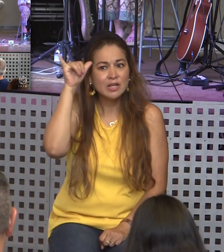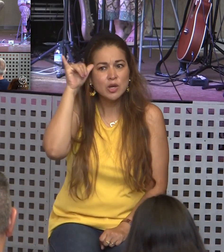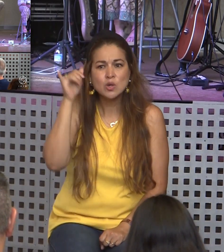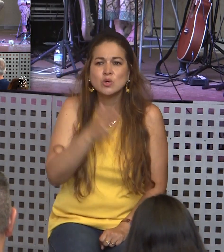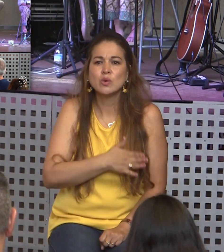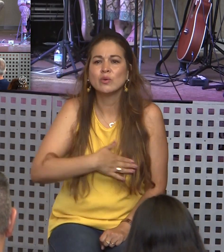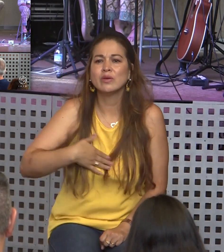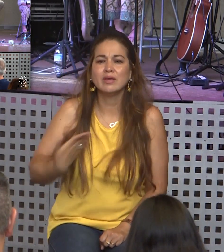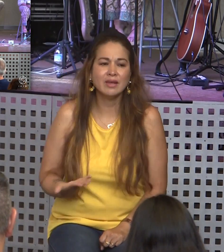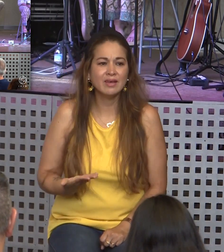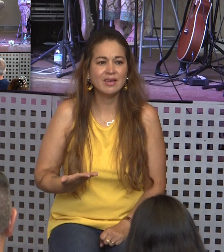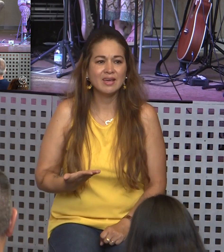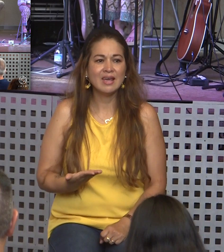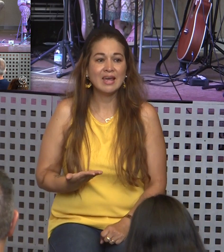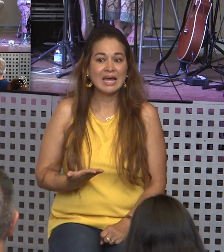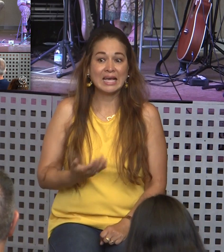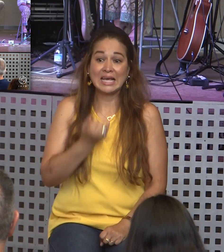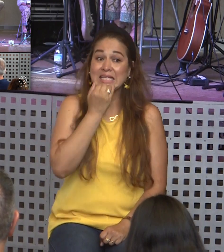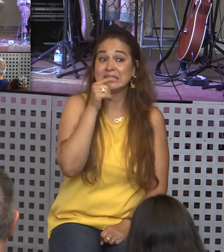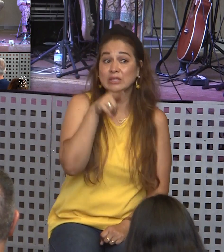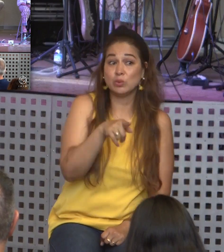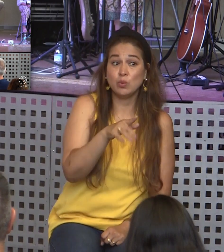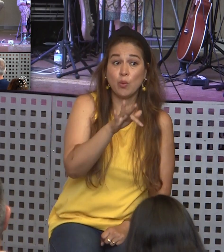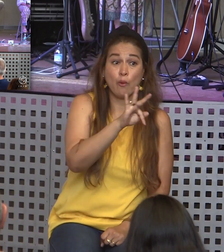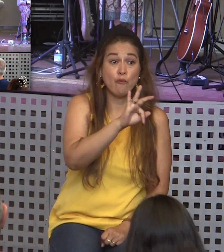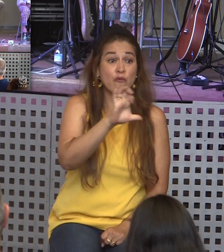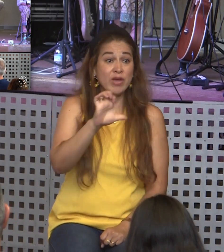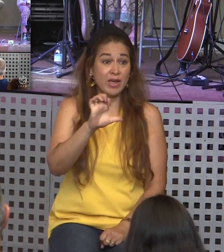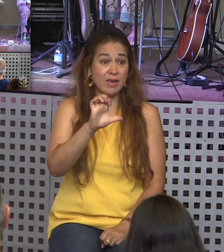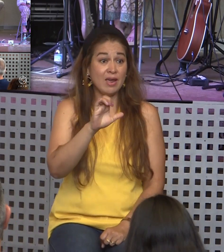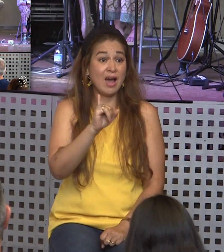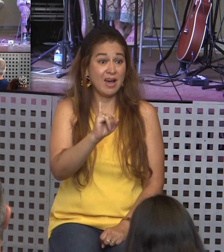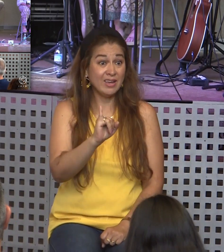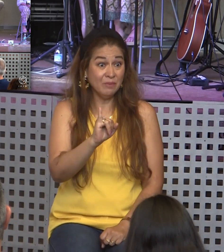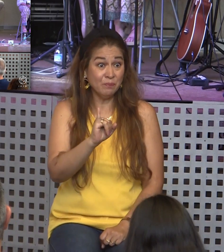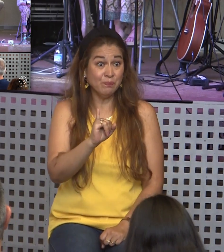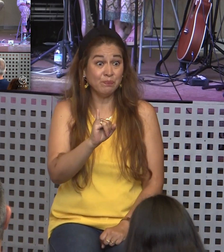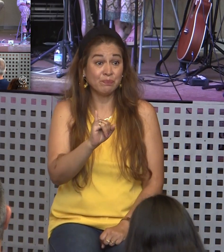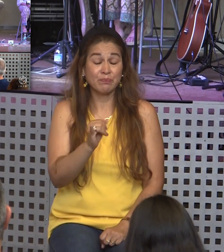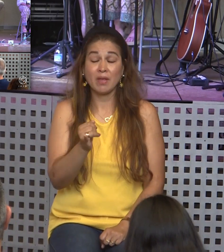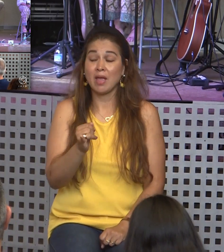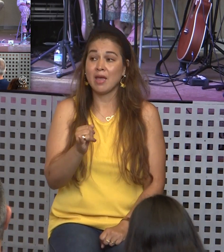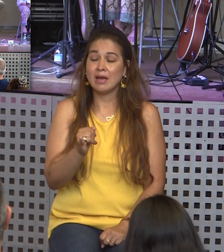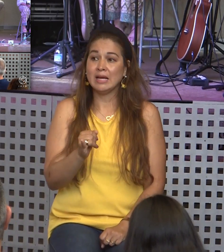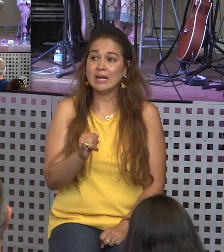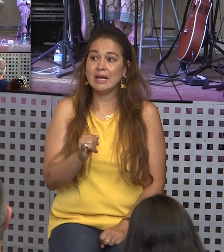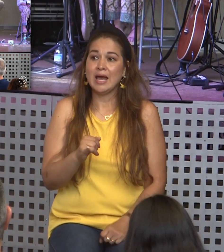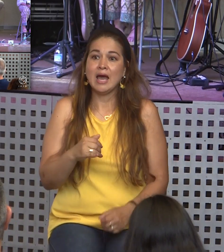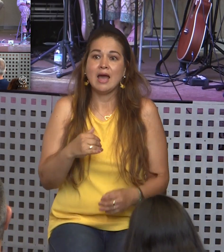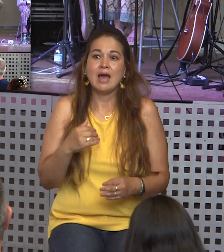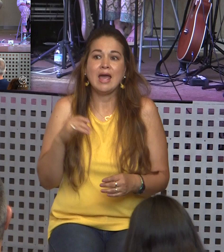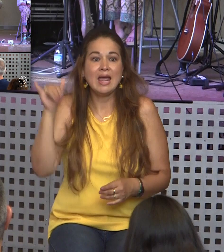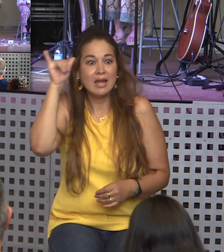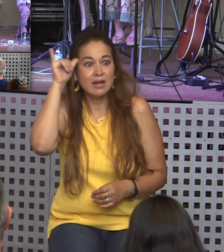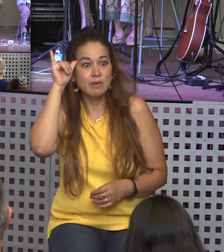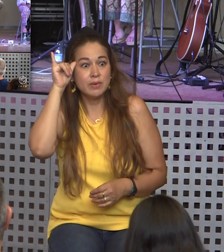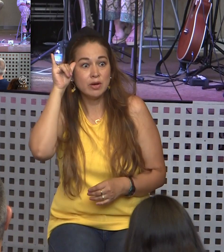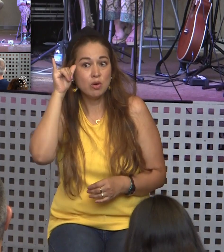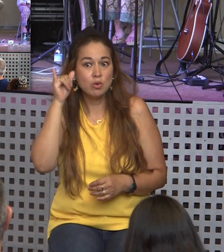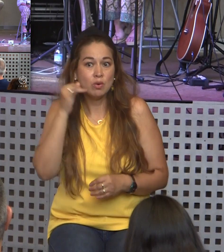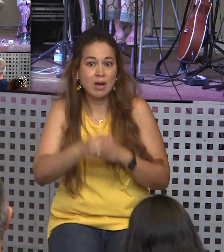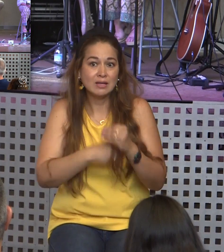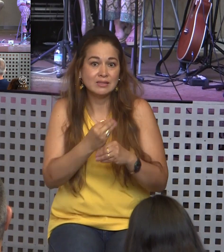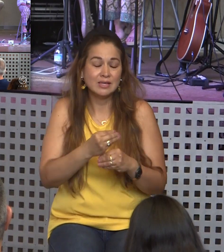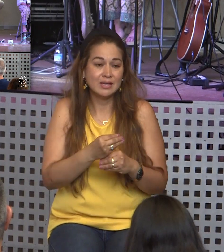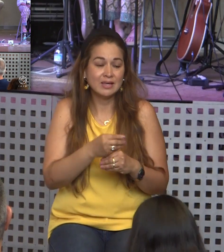en Cristo. Cuando tú y yo en una circunstancia no tenemos fe, no podemos